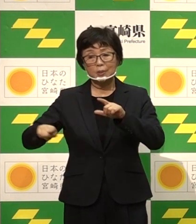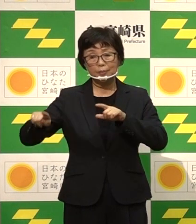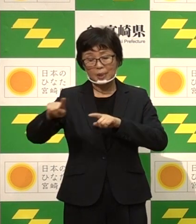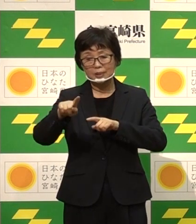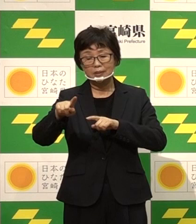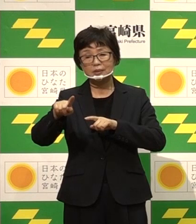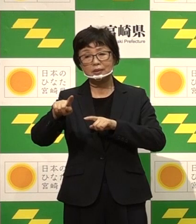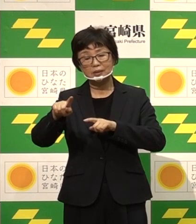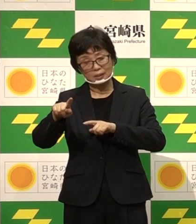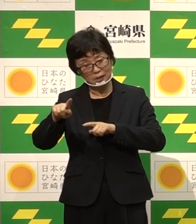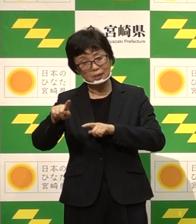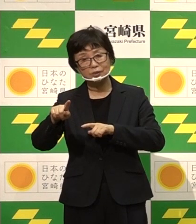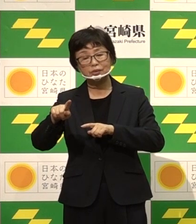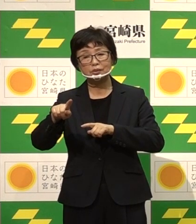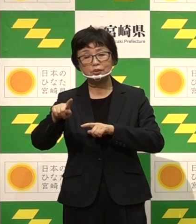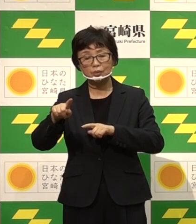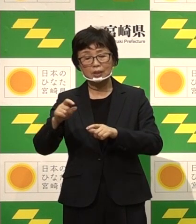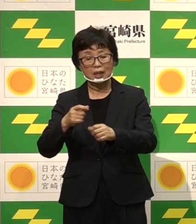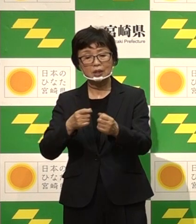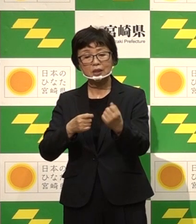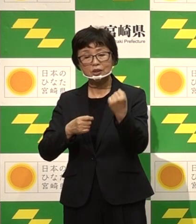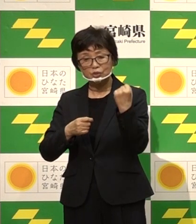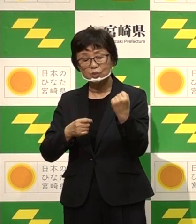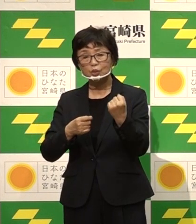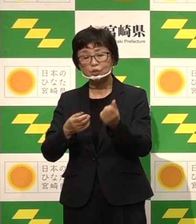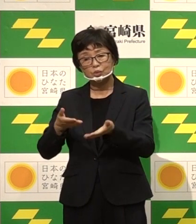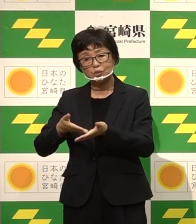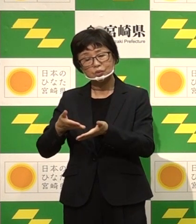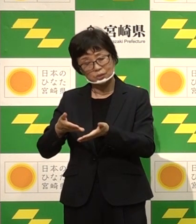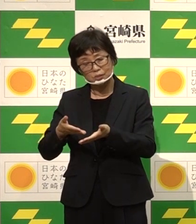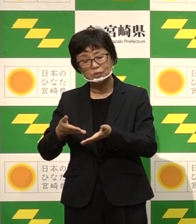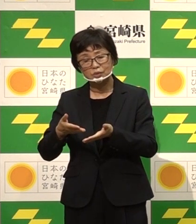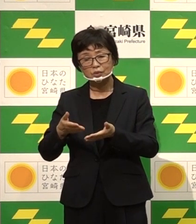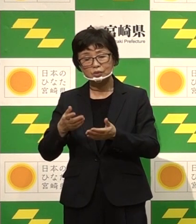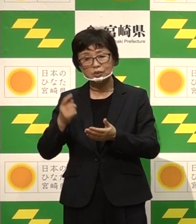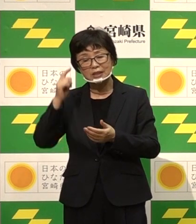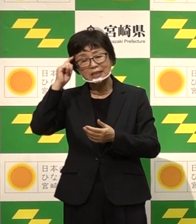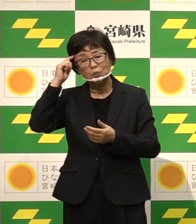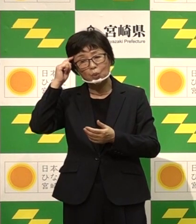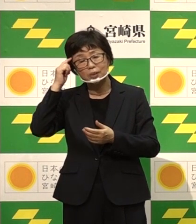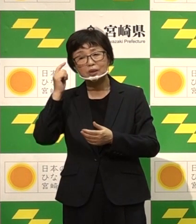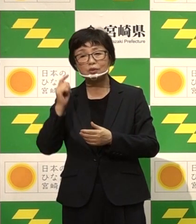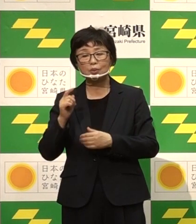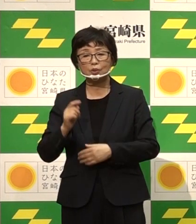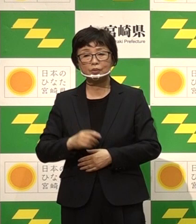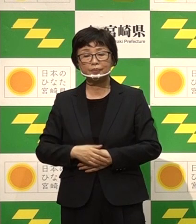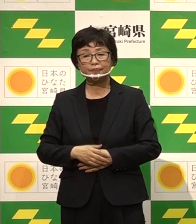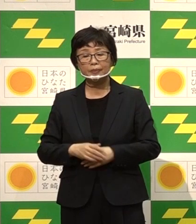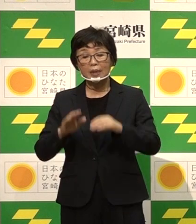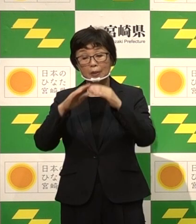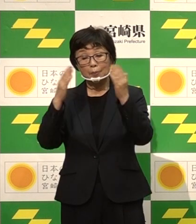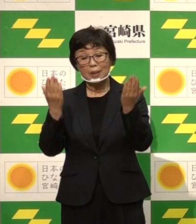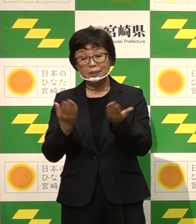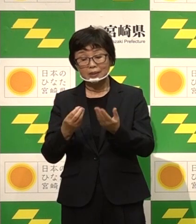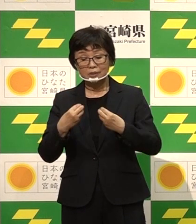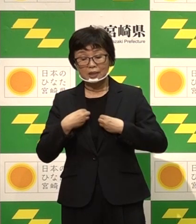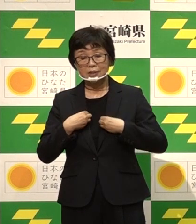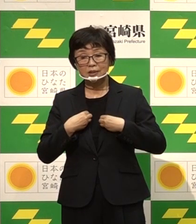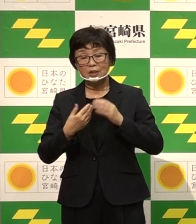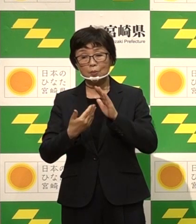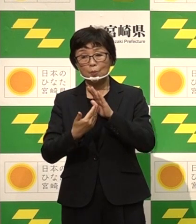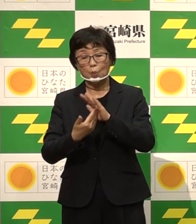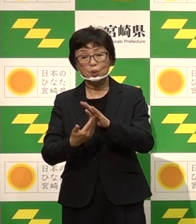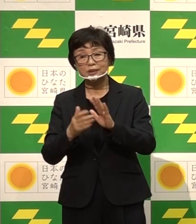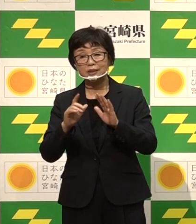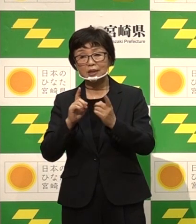がより強く出ている状況がございますが、全くその感染防止対策の